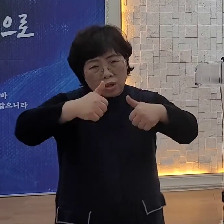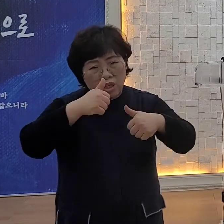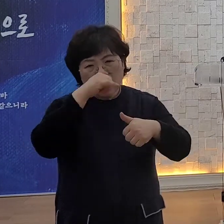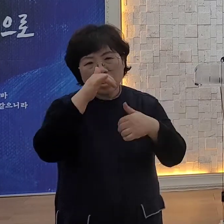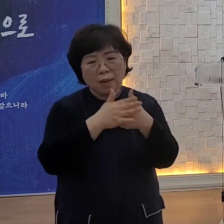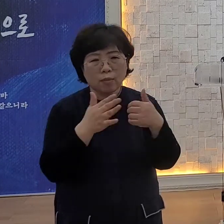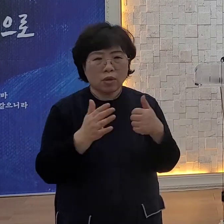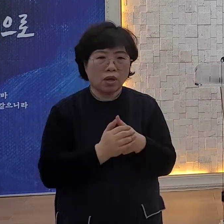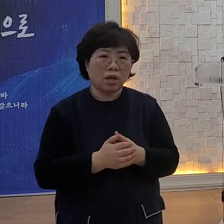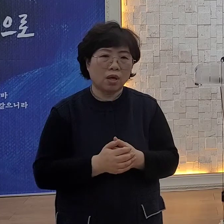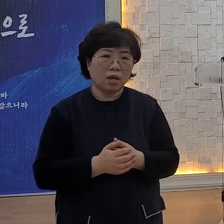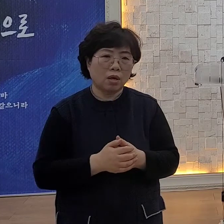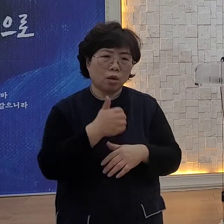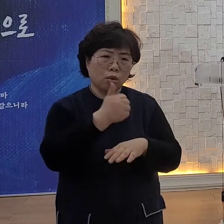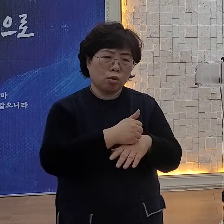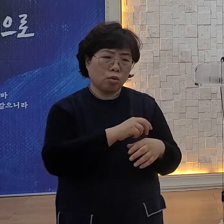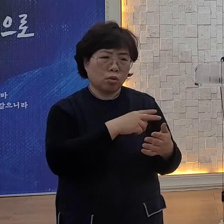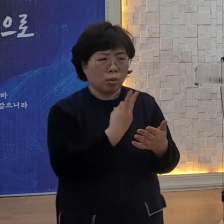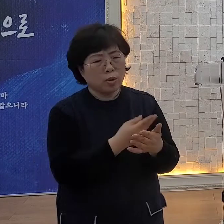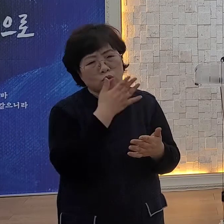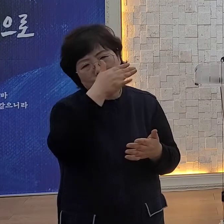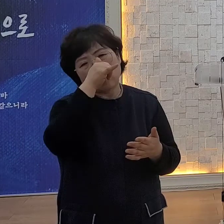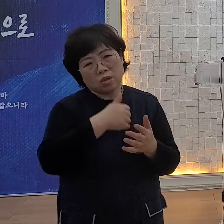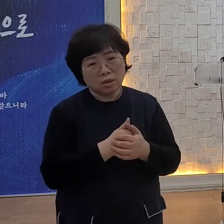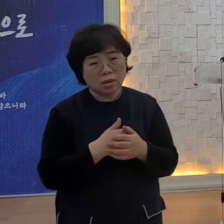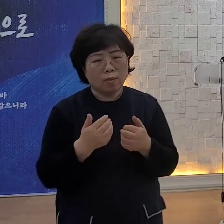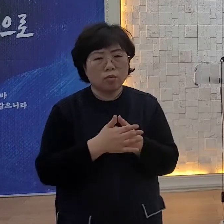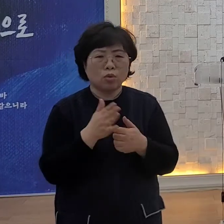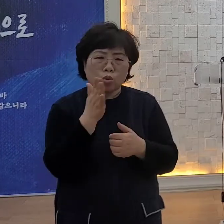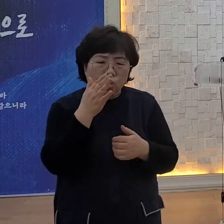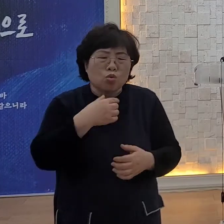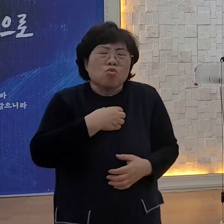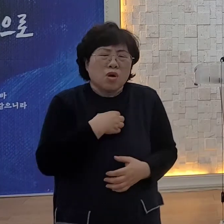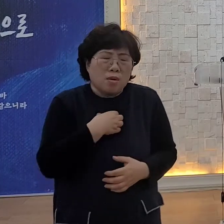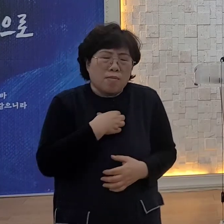이 다 넘어가게 돼 있어요. 진짜 얼마나 위험한 시대인지.